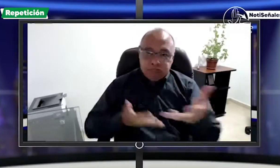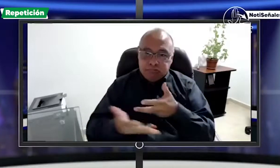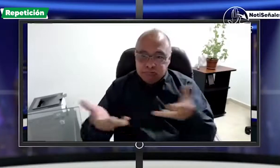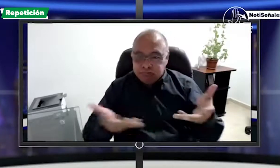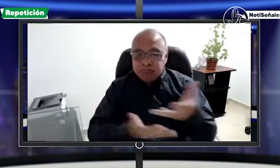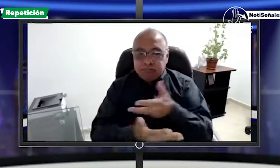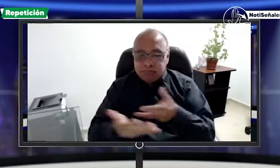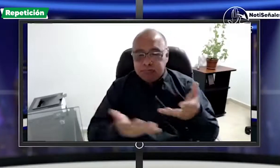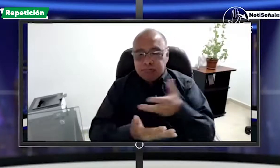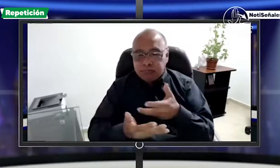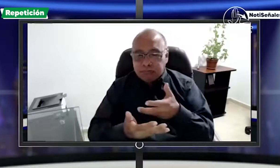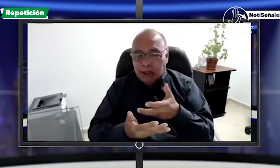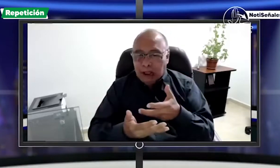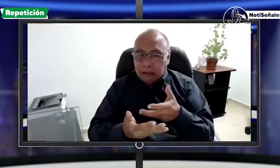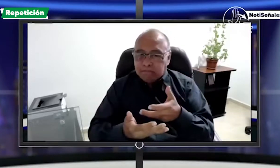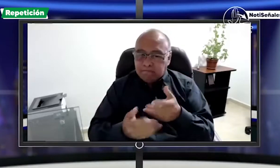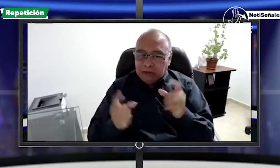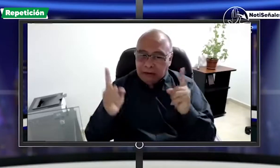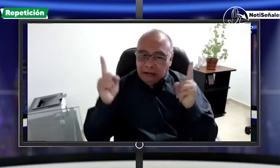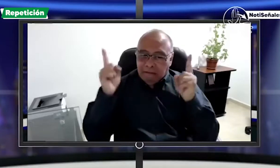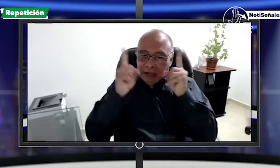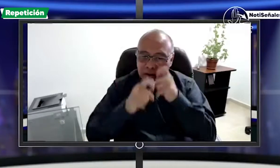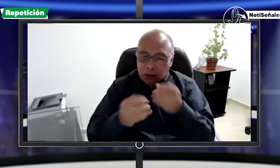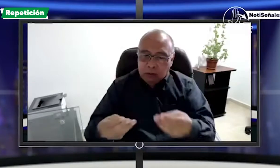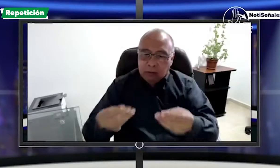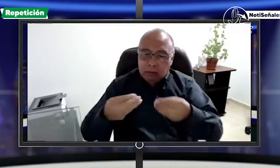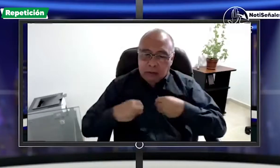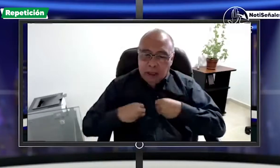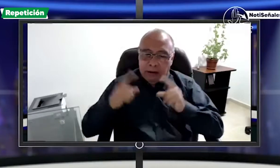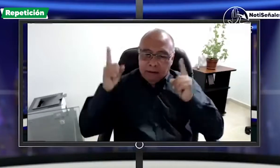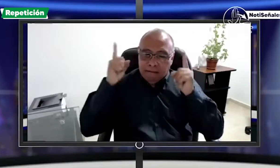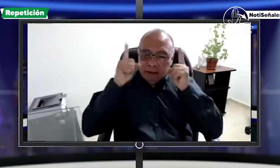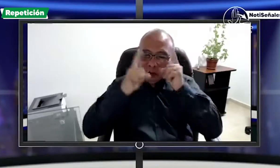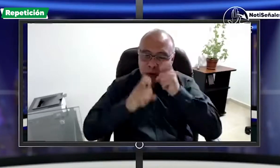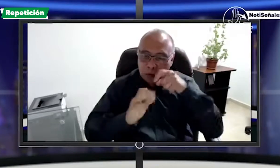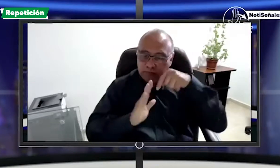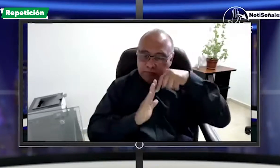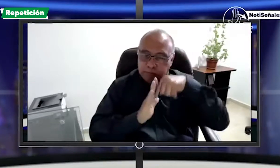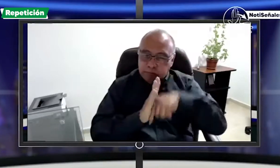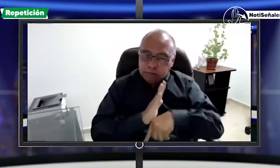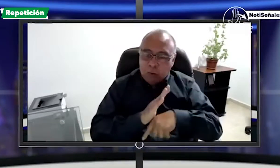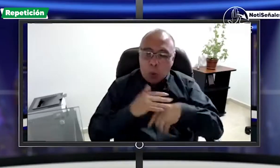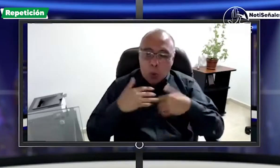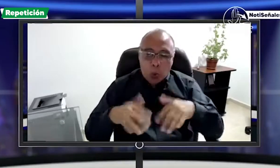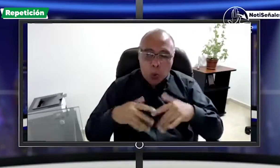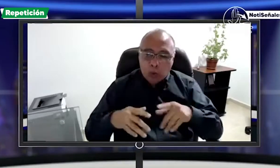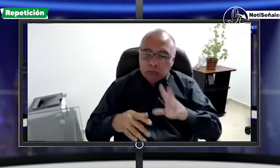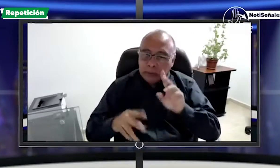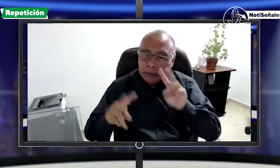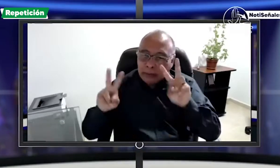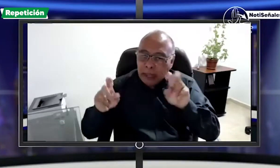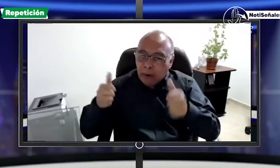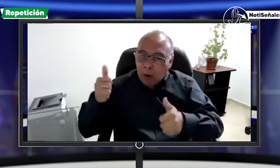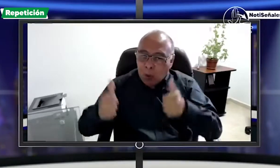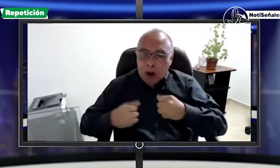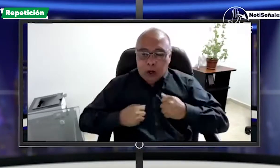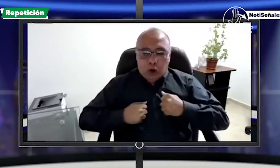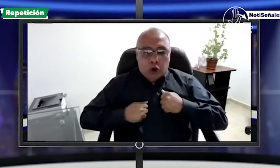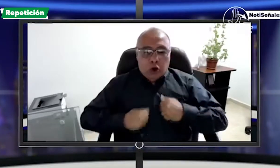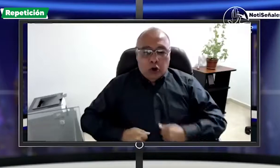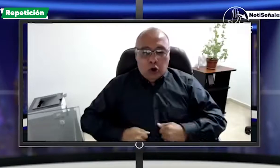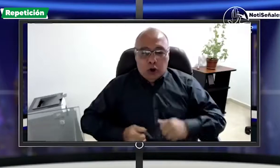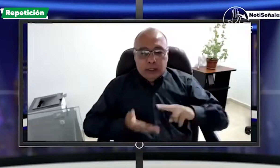De gestión social De la gobernación Del Cauca Y estuvimos hablando Acerca de El rol del intérprete Nos